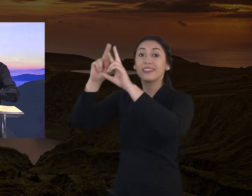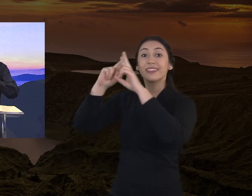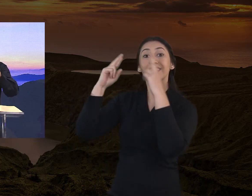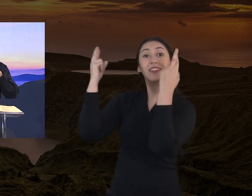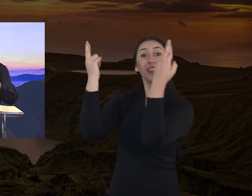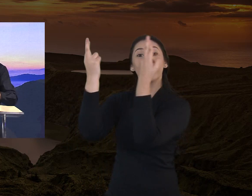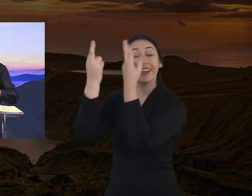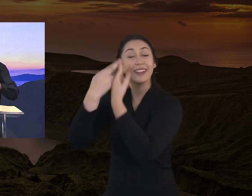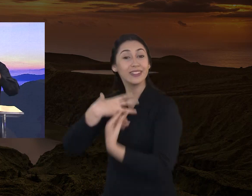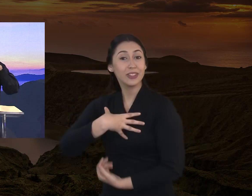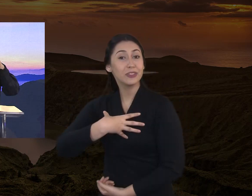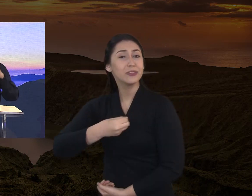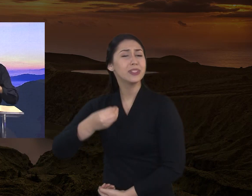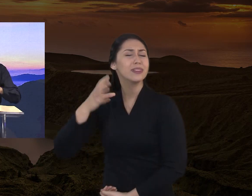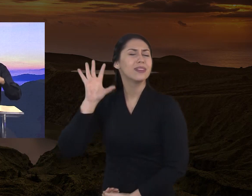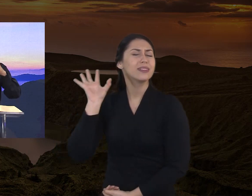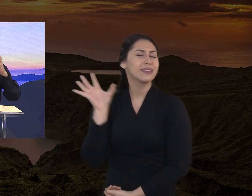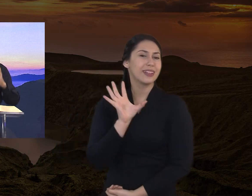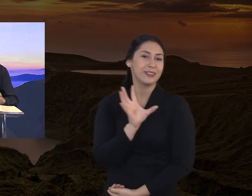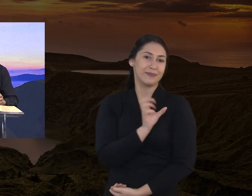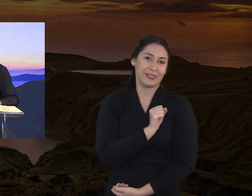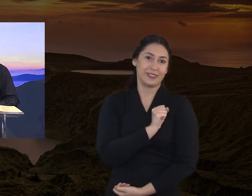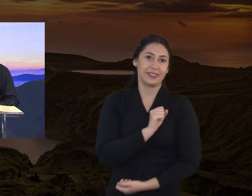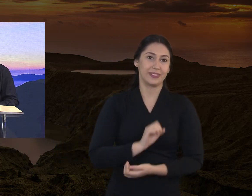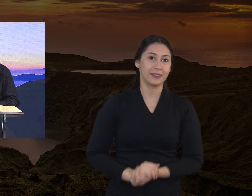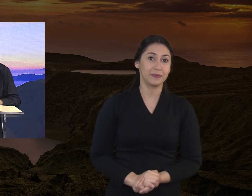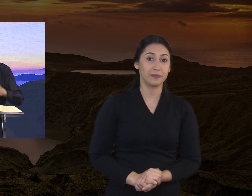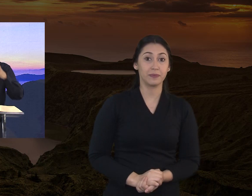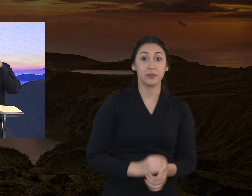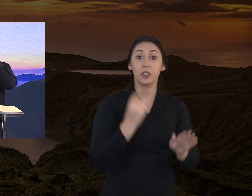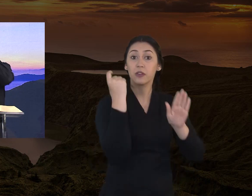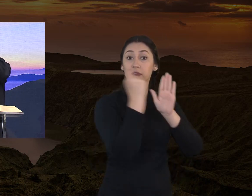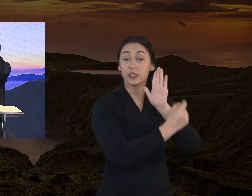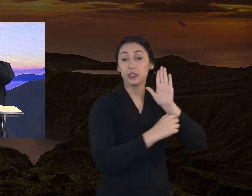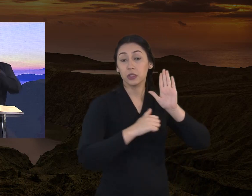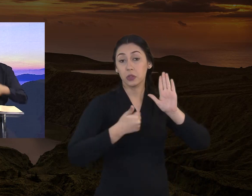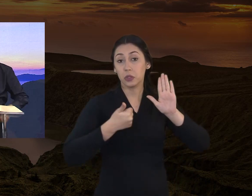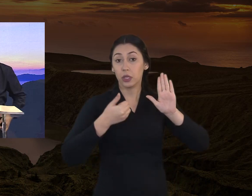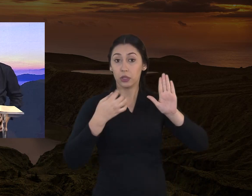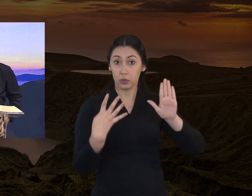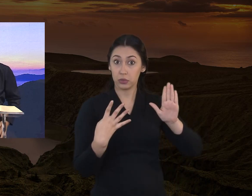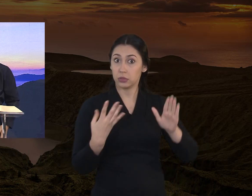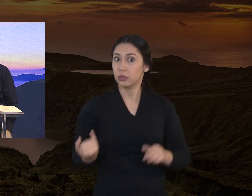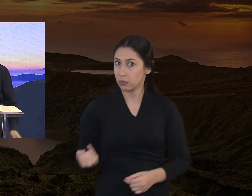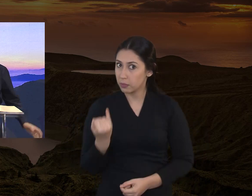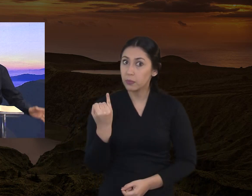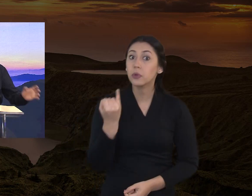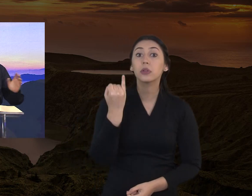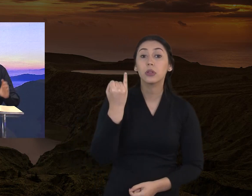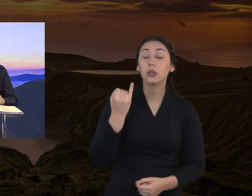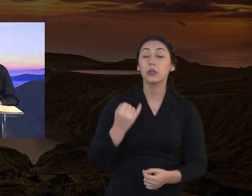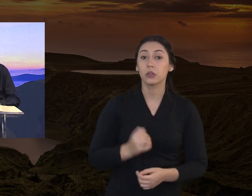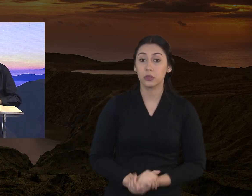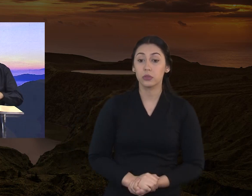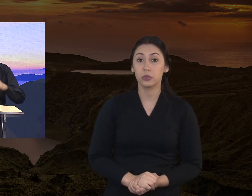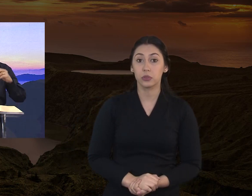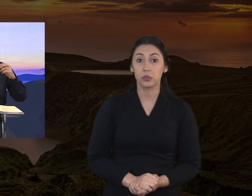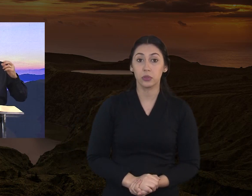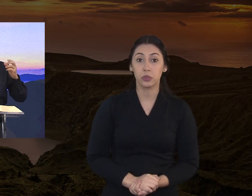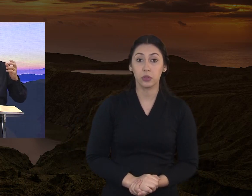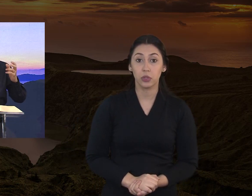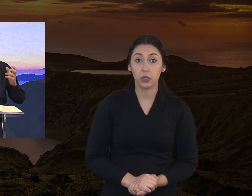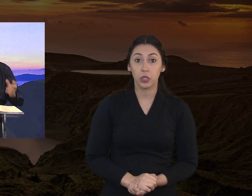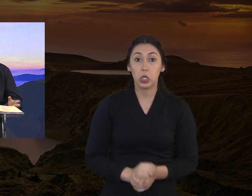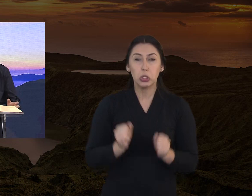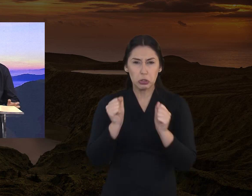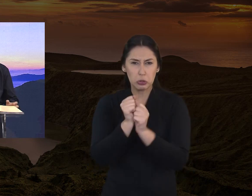reino do Filho amado de Deus. Versículo 14 é muito importante, no qual temos